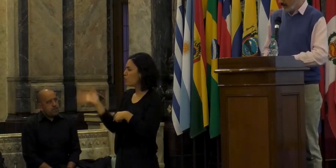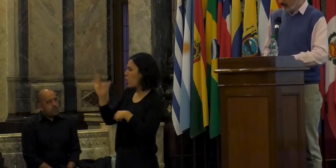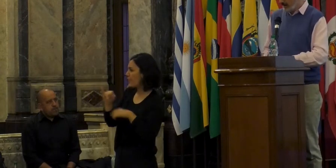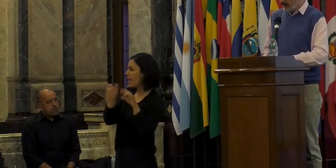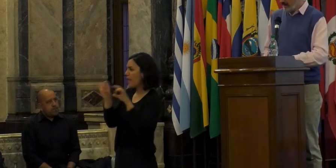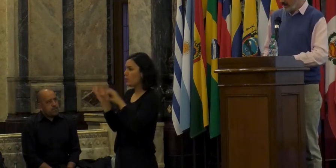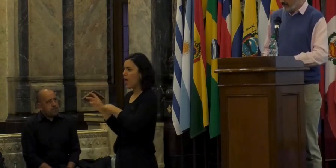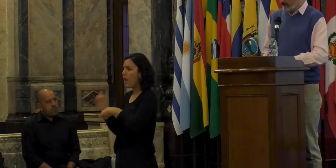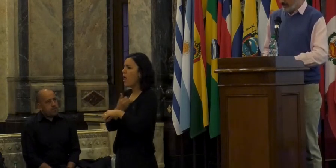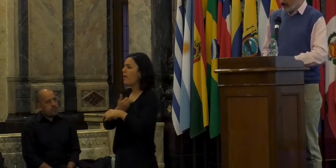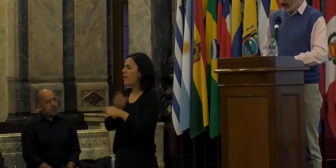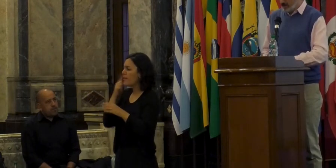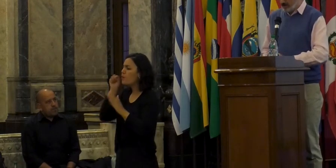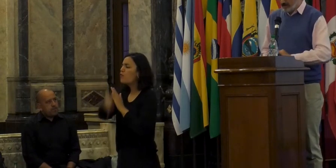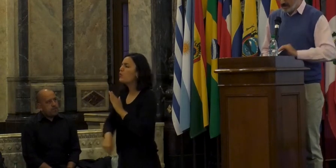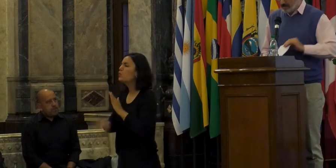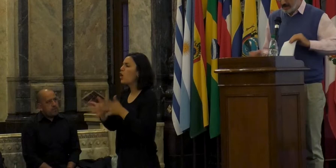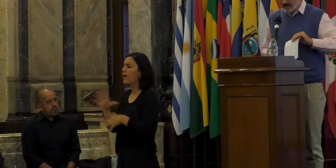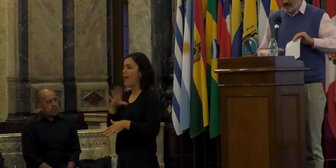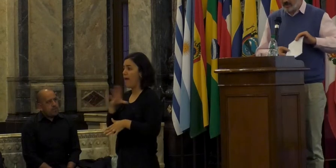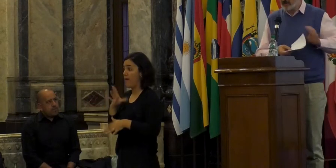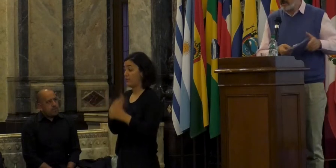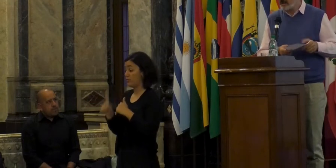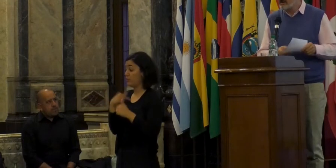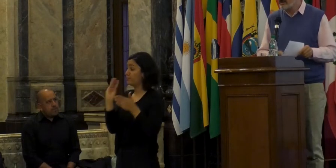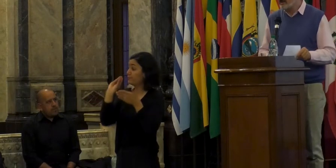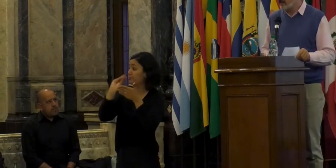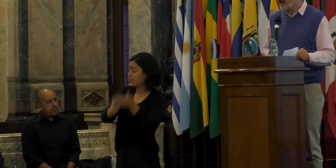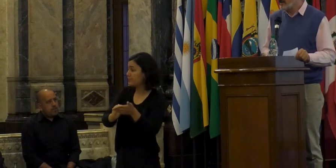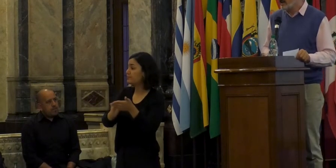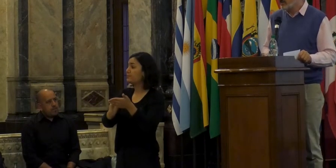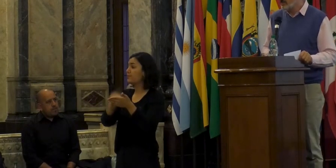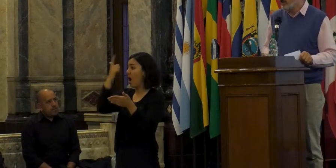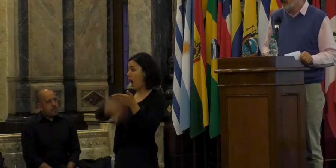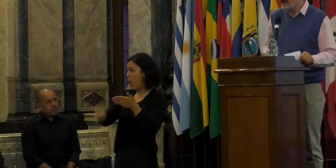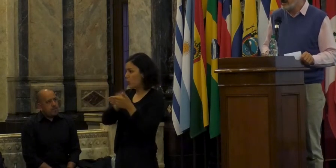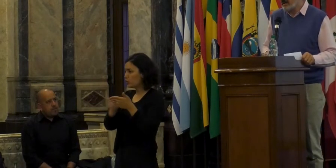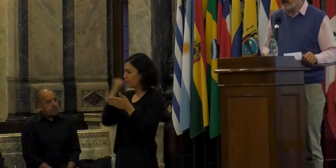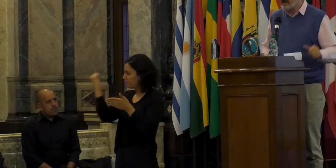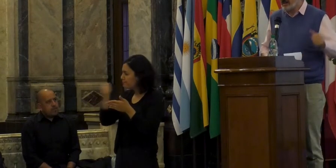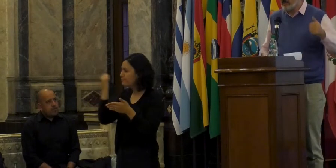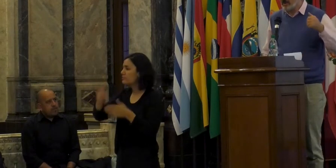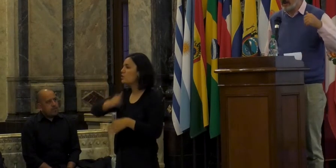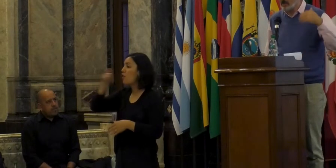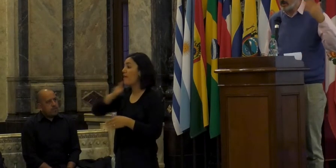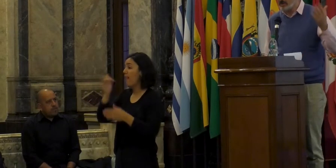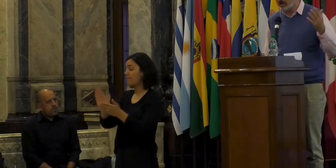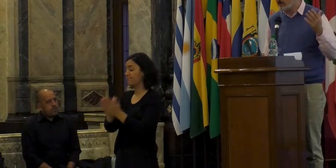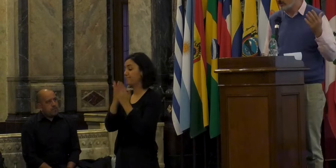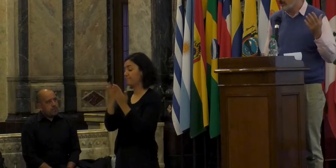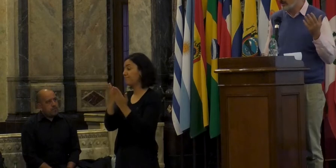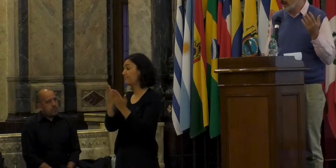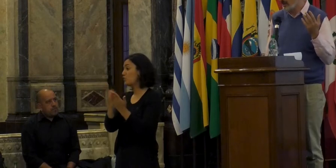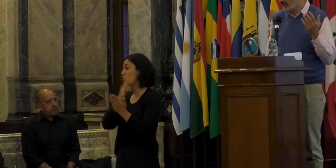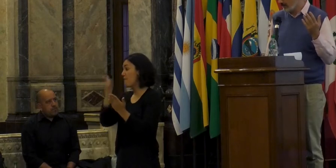encanta. Y que no la pongo porque me inspire en Georges Perec, que sabréis que es un novelista de esa época, él murió en los